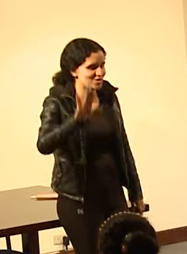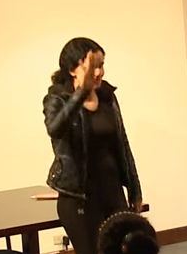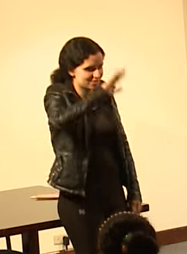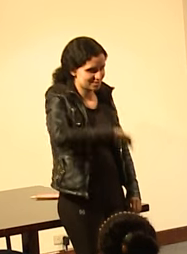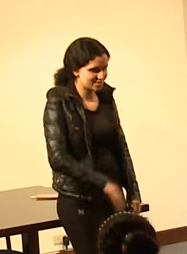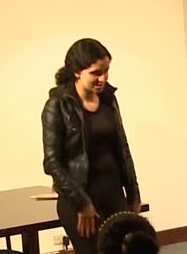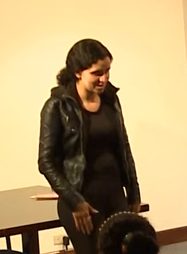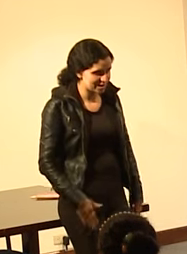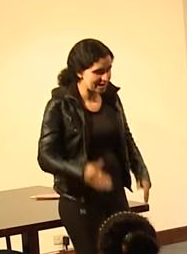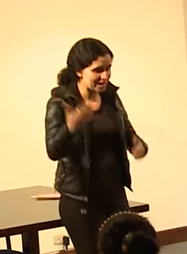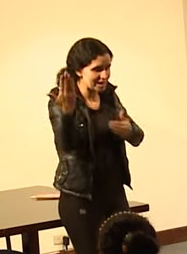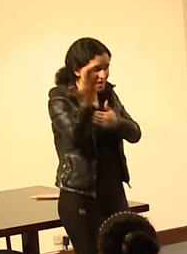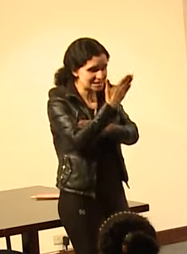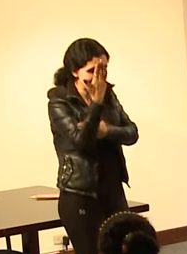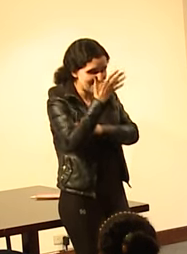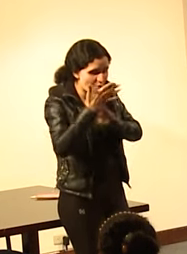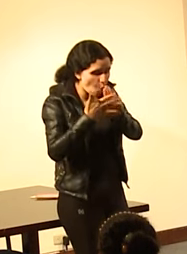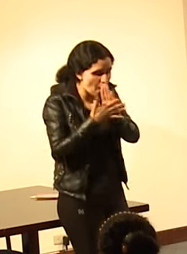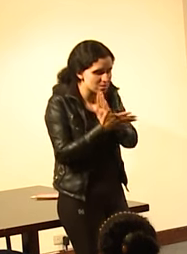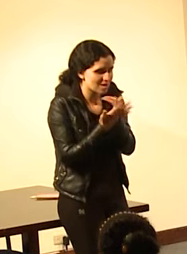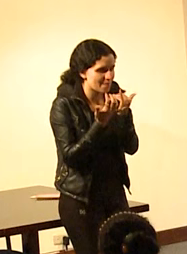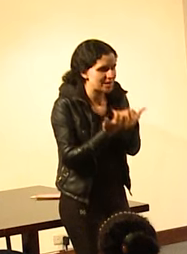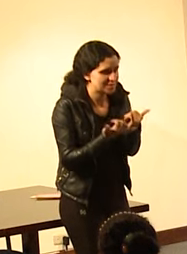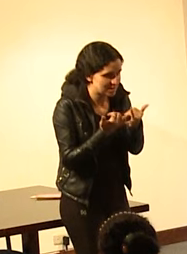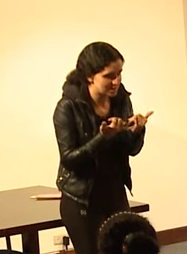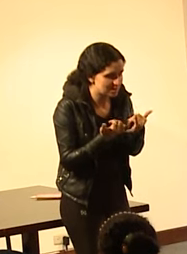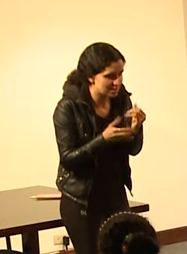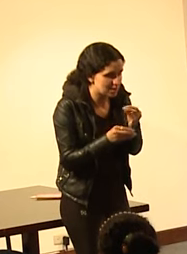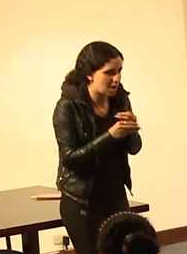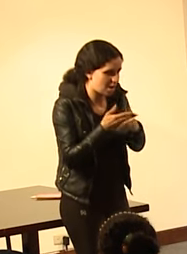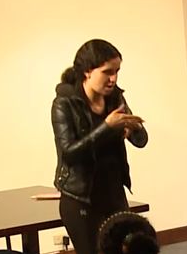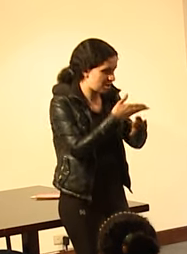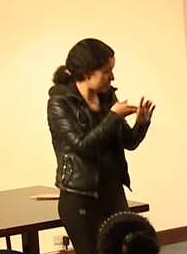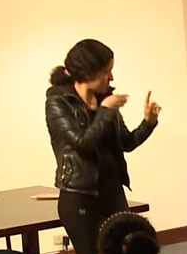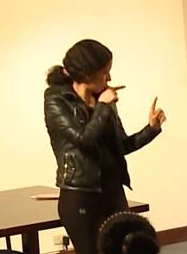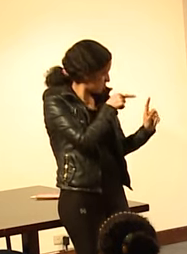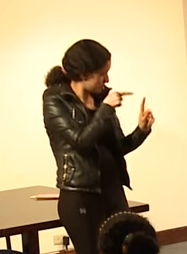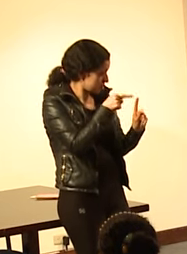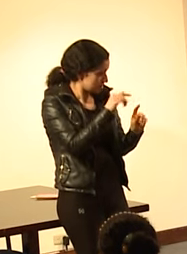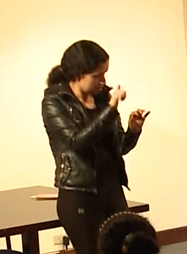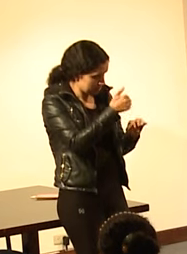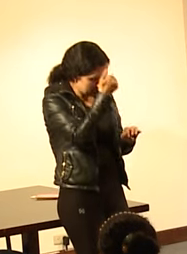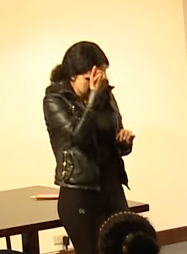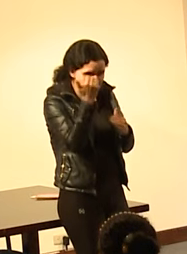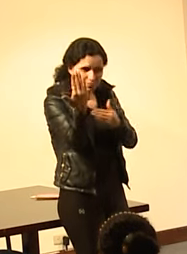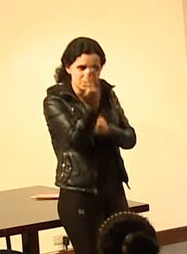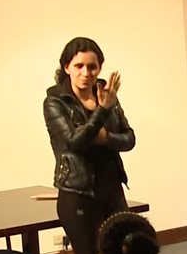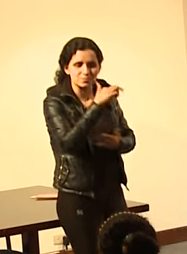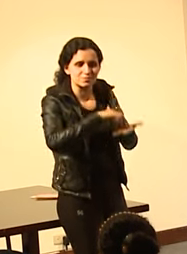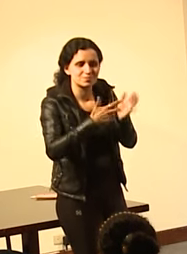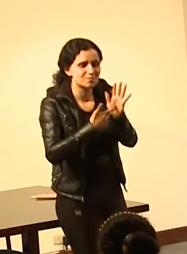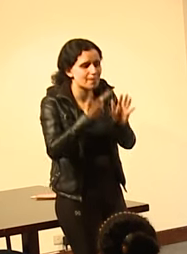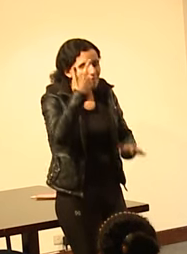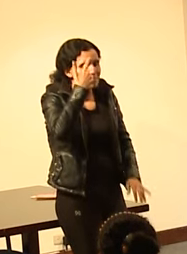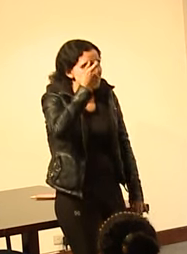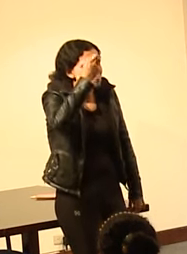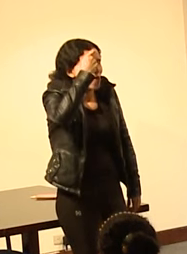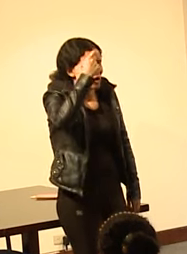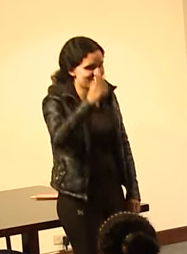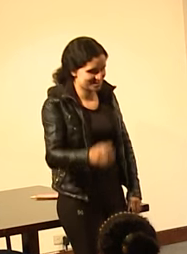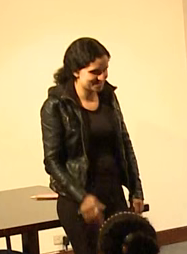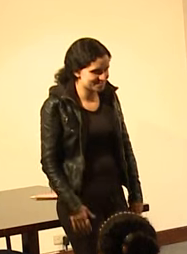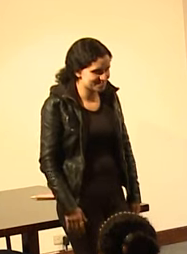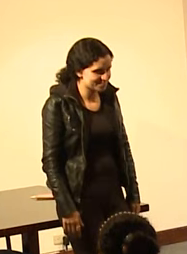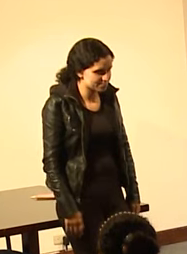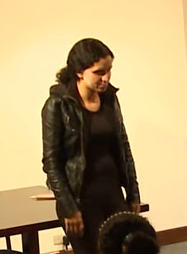cuenta en presente. Y así como hablamos de los elementos sustanciales de los otros lenguajes, el cine es eso, es esa memoria viva. Cuando uno ve una película, siempre